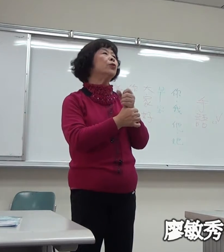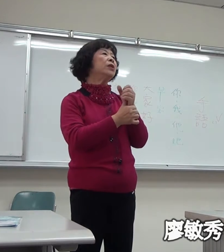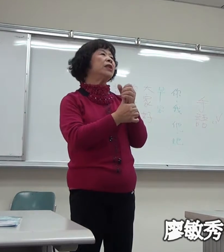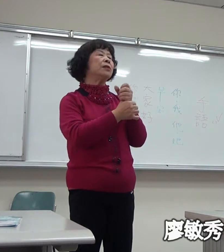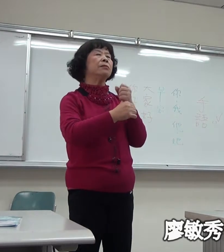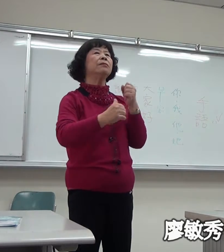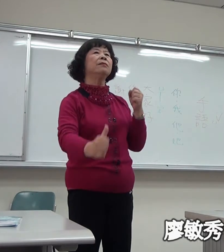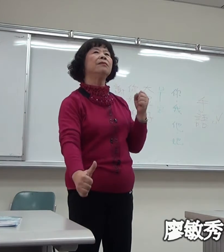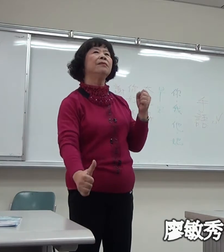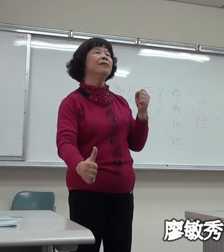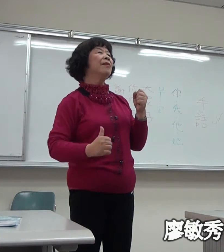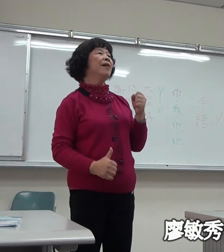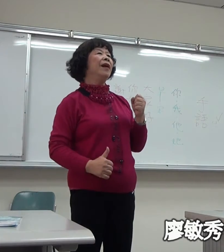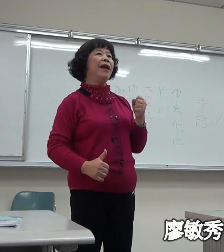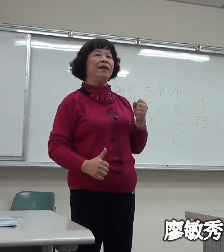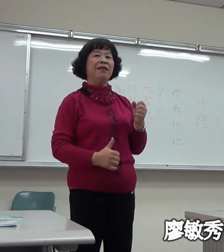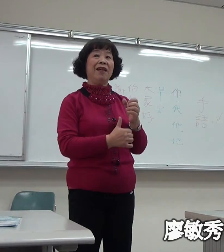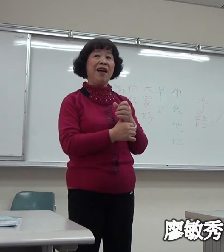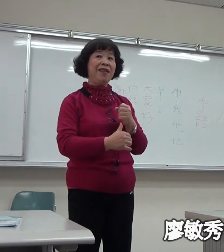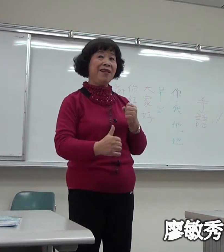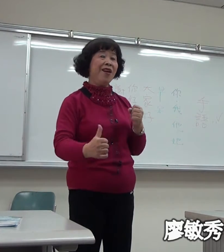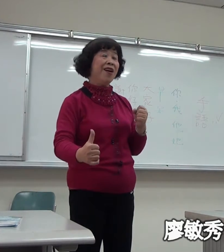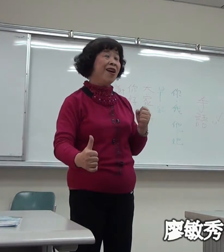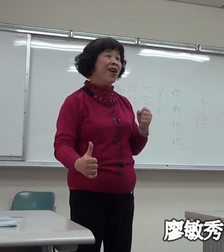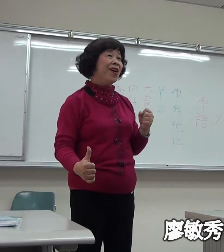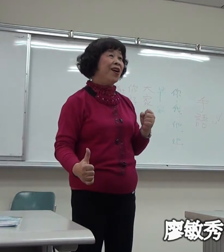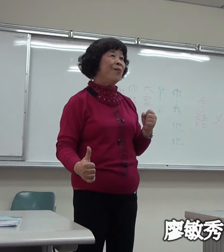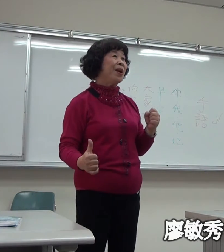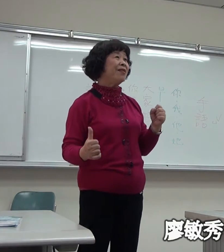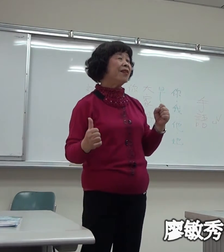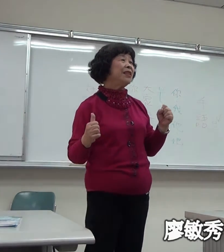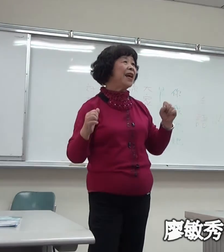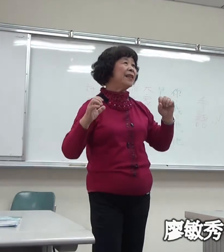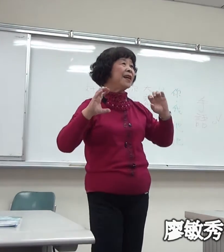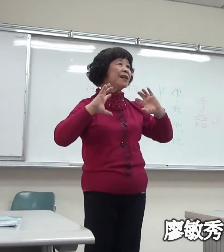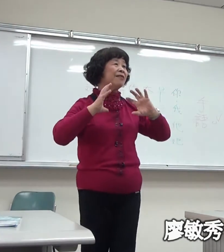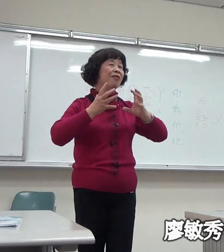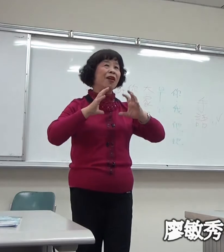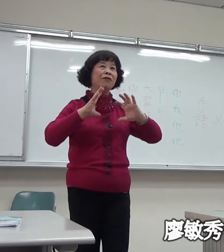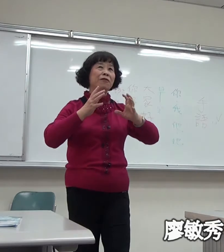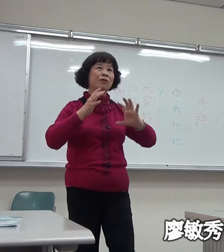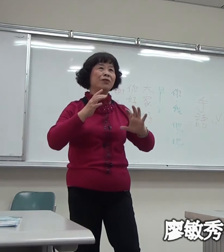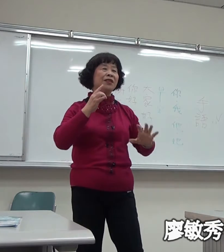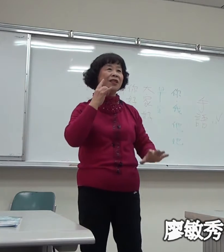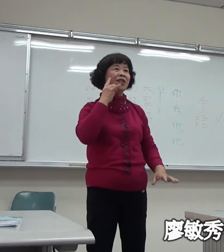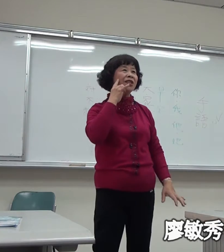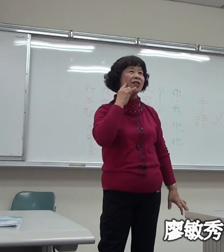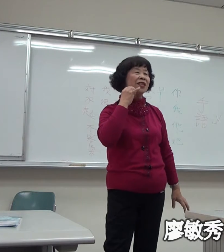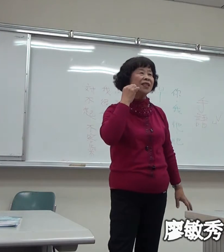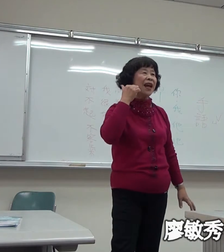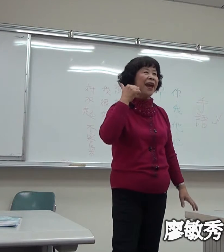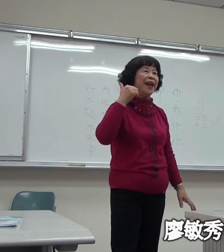子，嘿，还有我们国家的国父是谁呀，